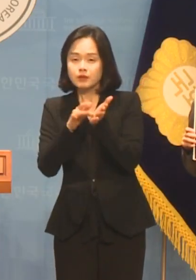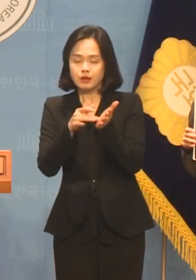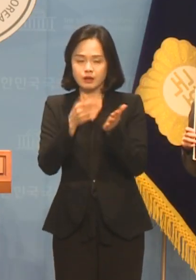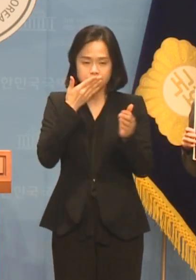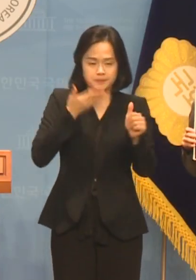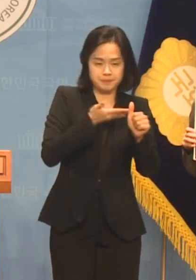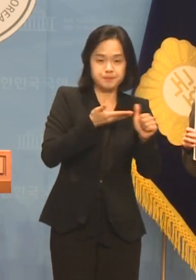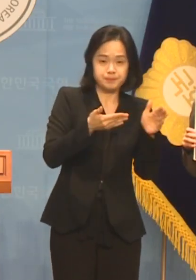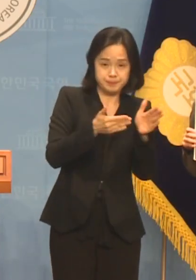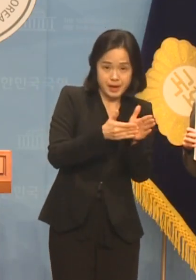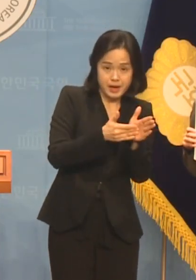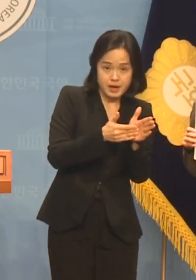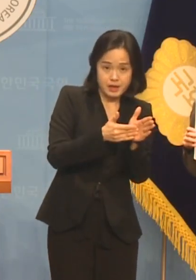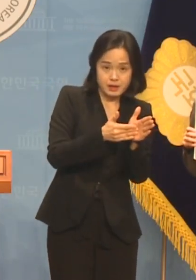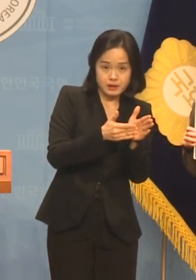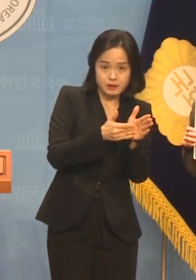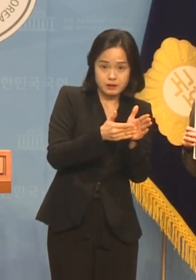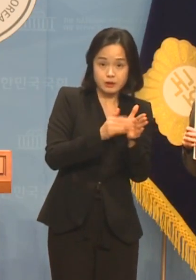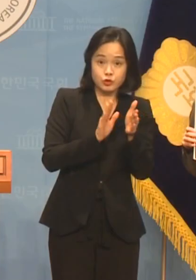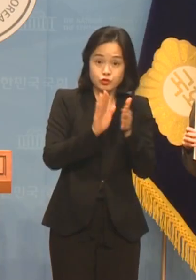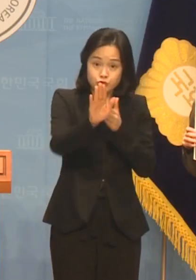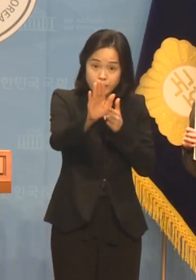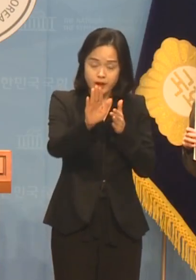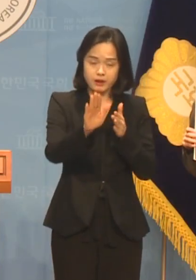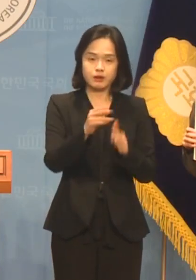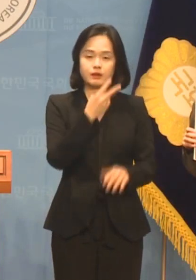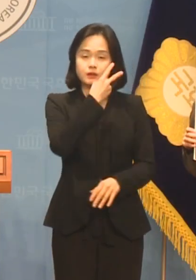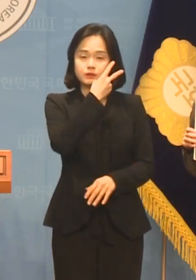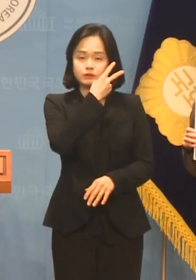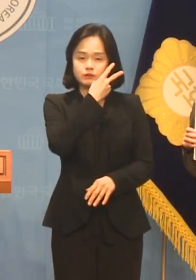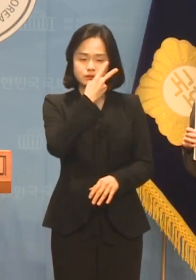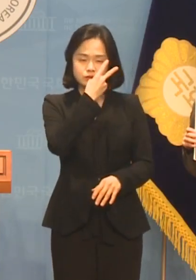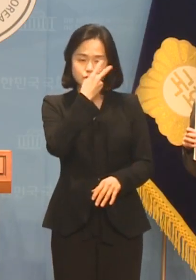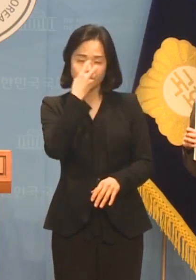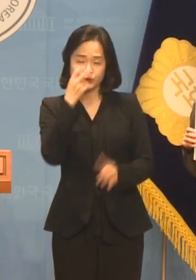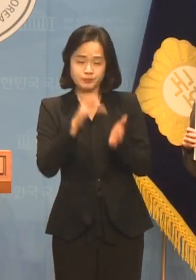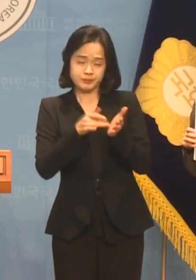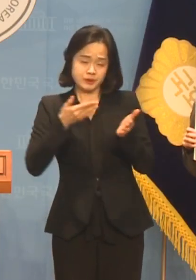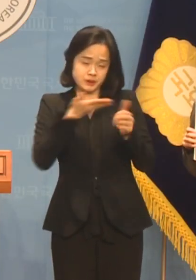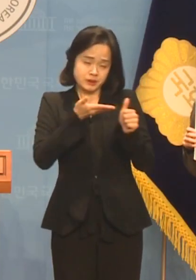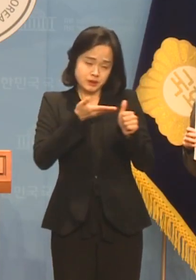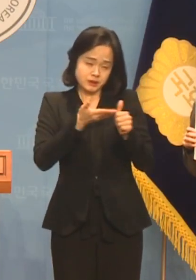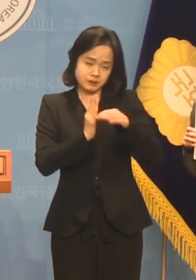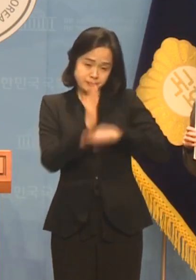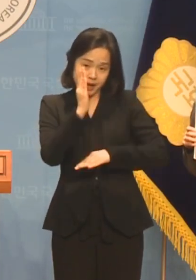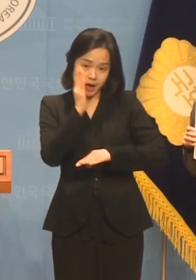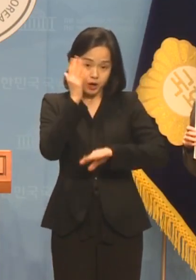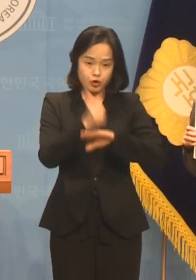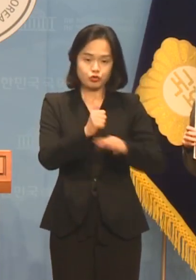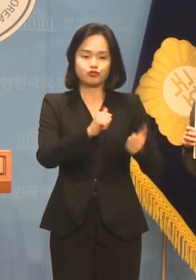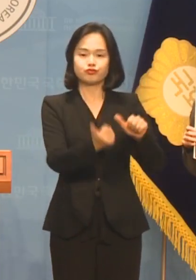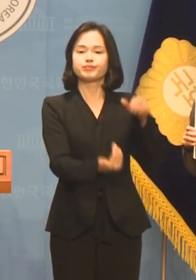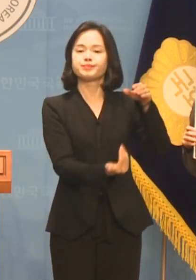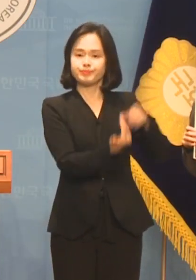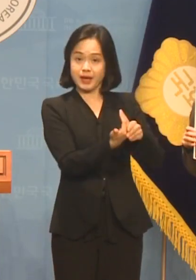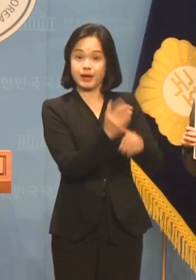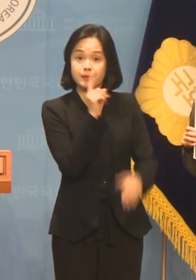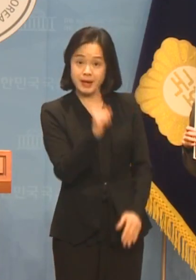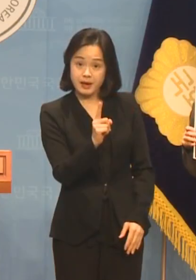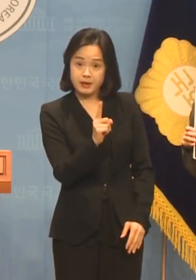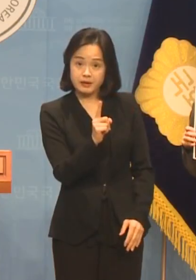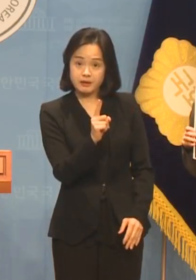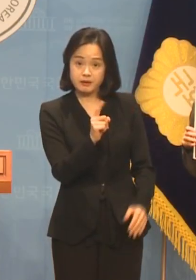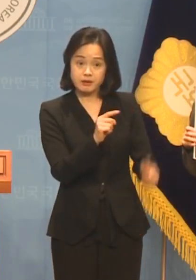아버지를 죽음에 이르게 했다라고 하는 희대의 사건이었습니다. 그런데 이 김신혜 씨는 1심,